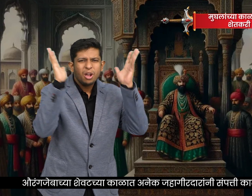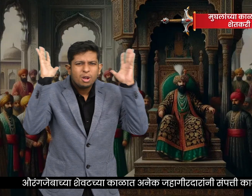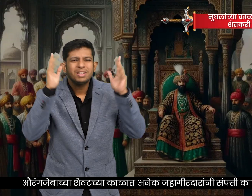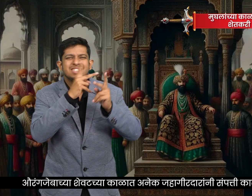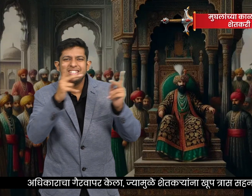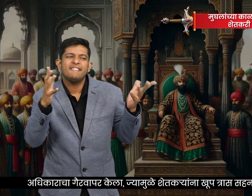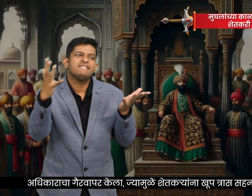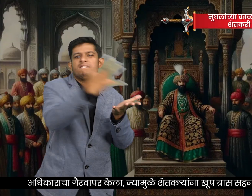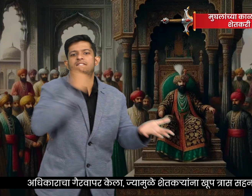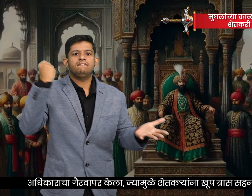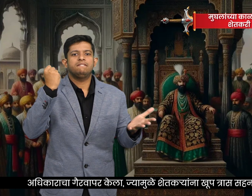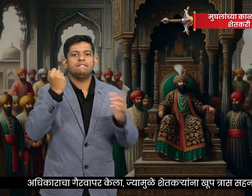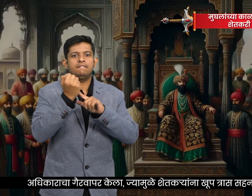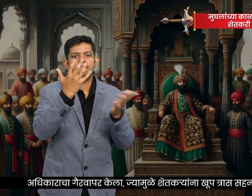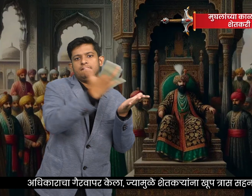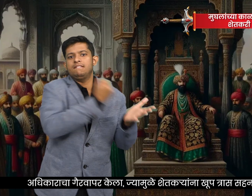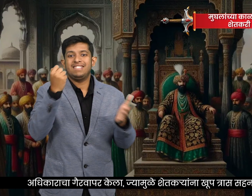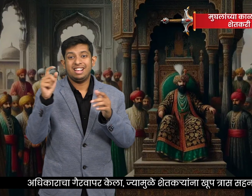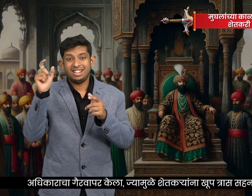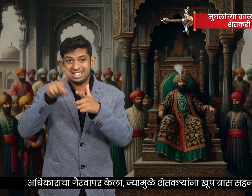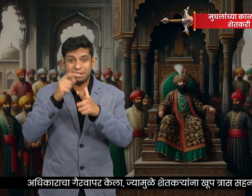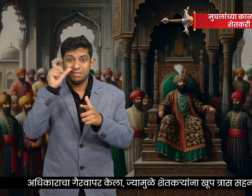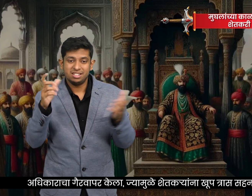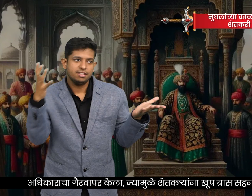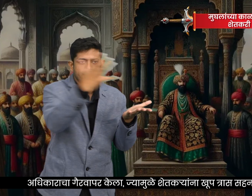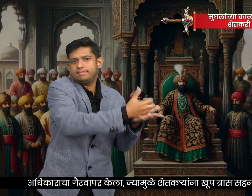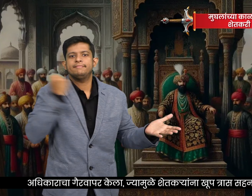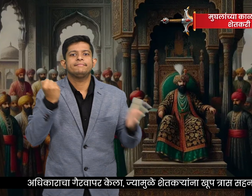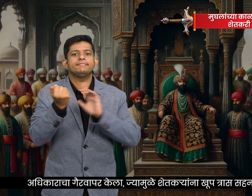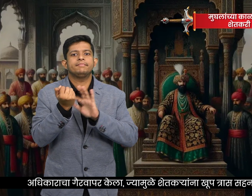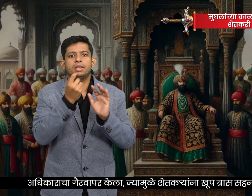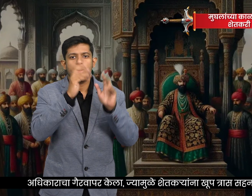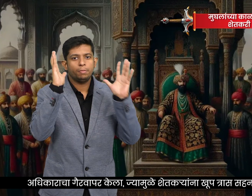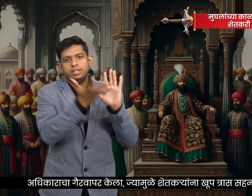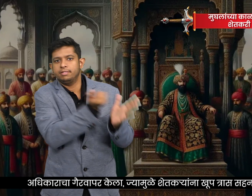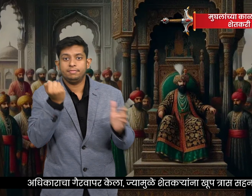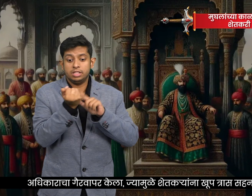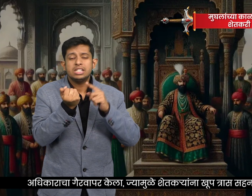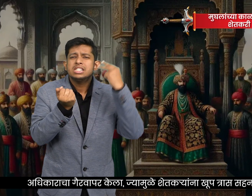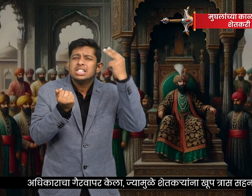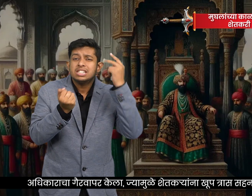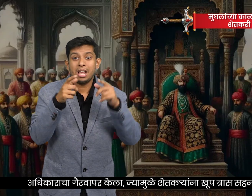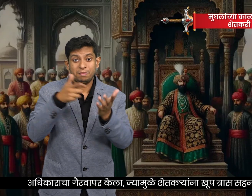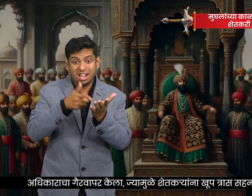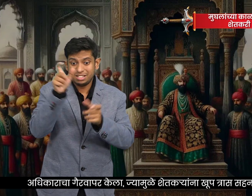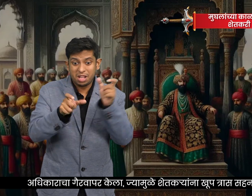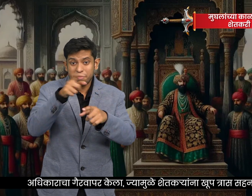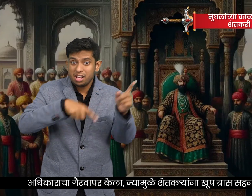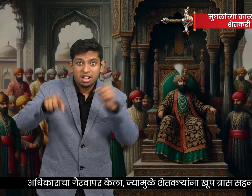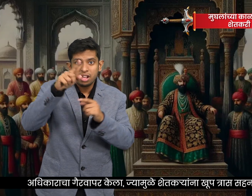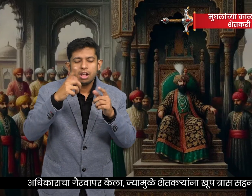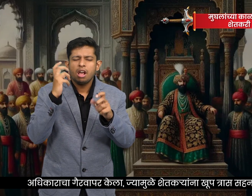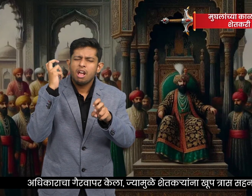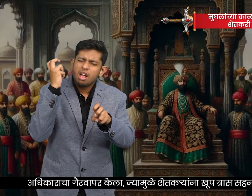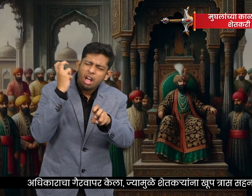काढण्यासाठी त्यांच्या अधिकाराचा गैरवापर केला, ज्यामुळे शेतकऱ्यांना खूप त्रास